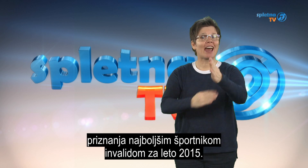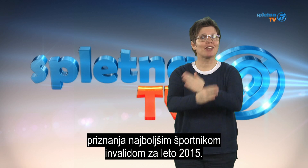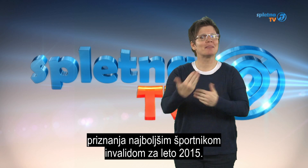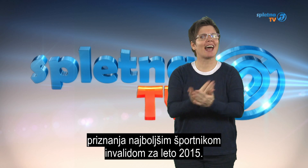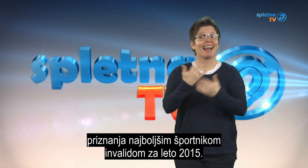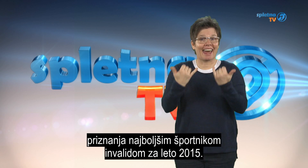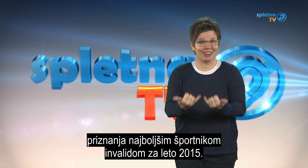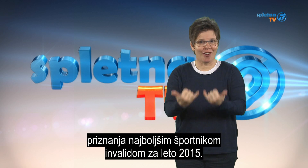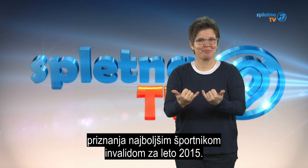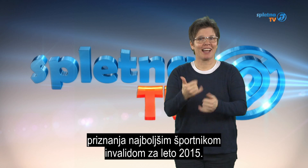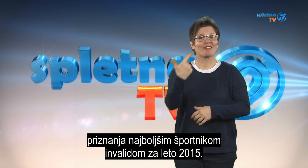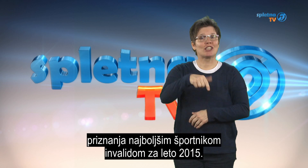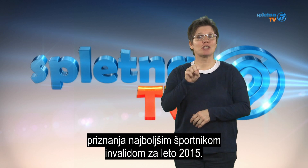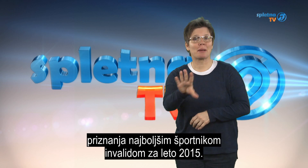leto 2015.